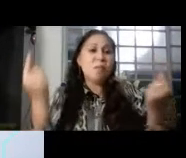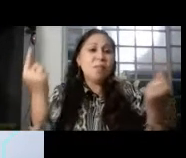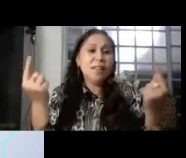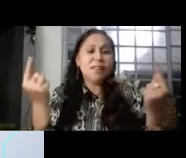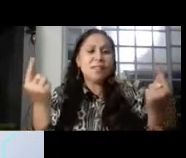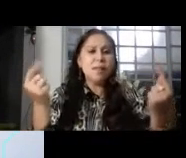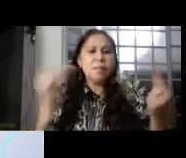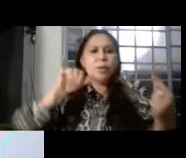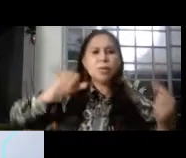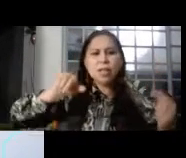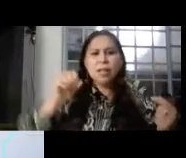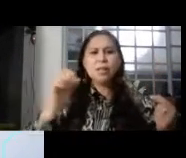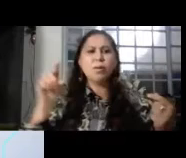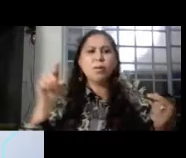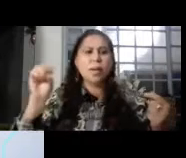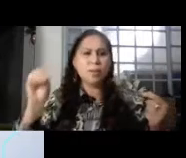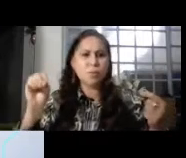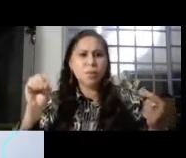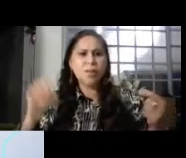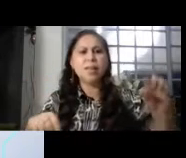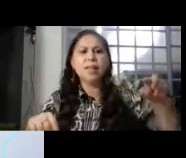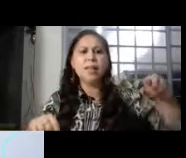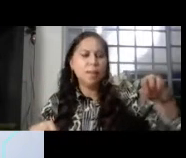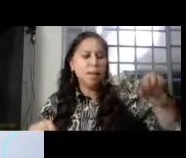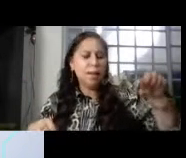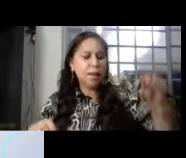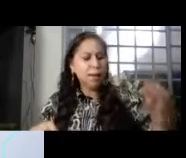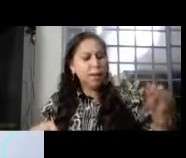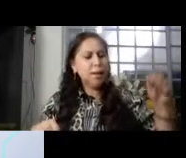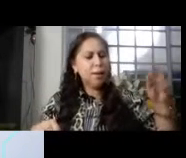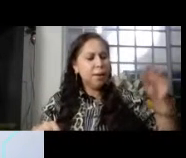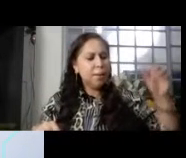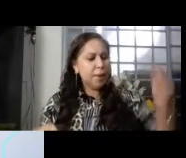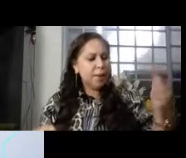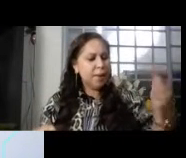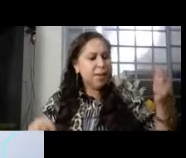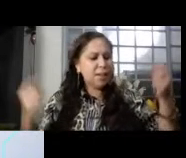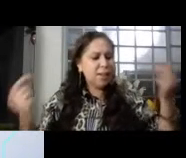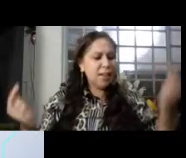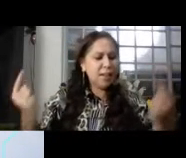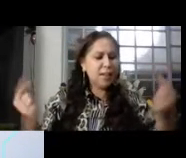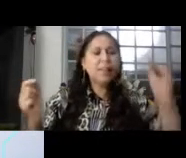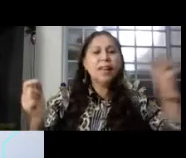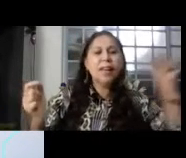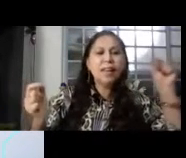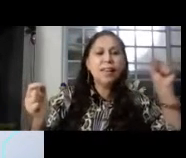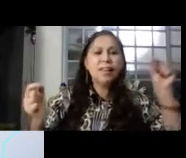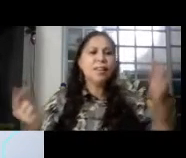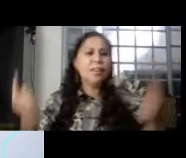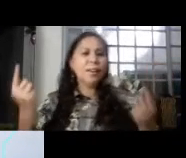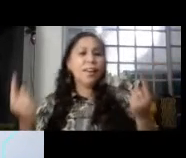qual deles. Porque eu já tinha colocado João aqui e Maria, né?